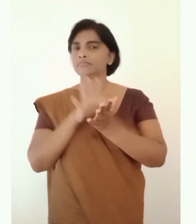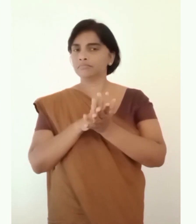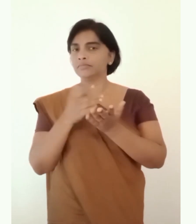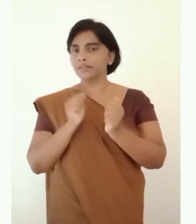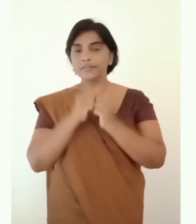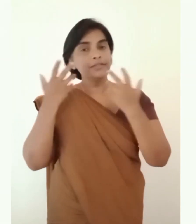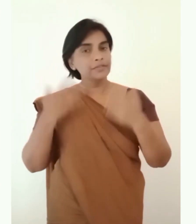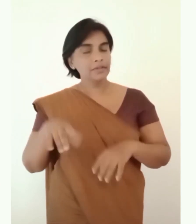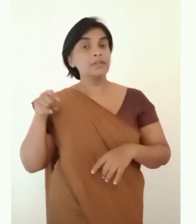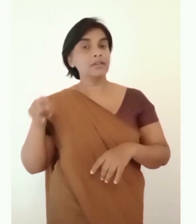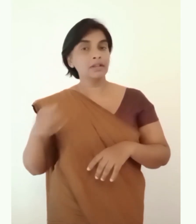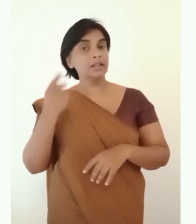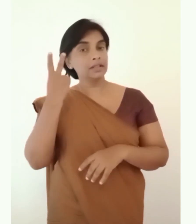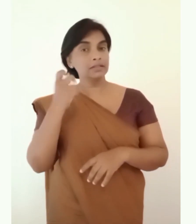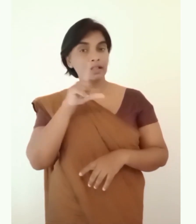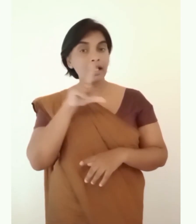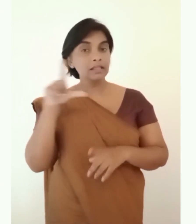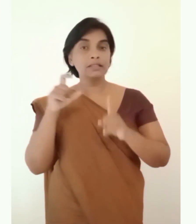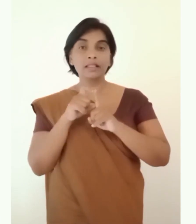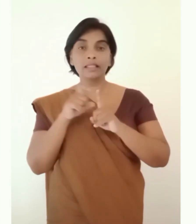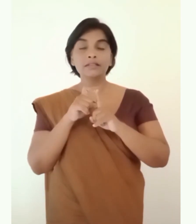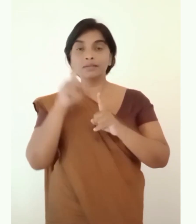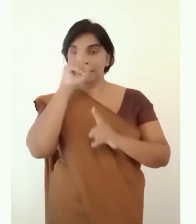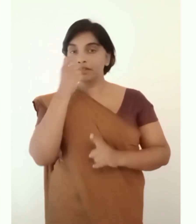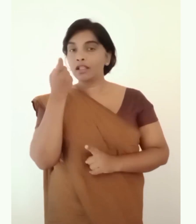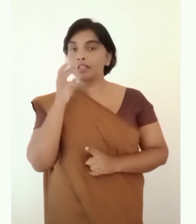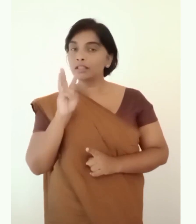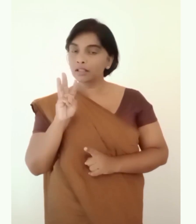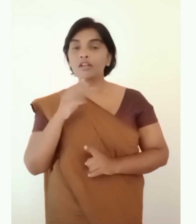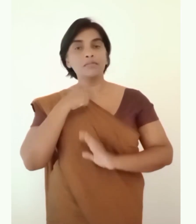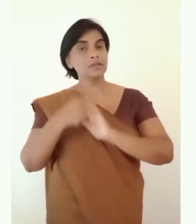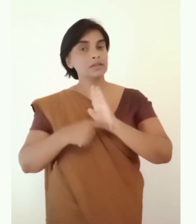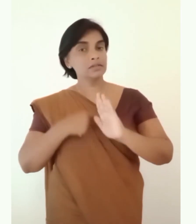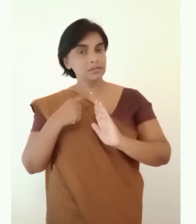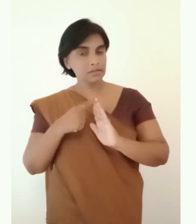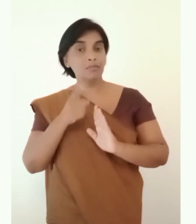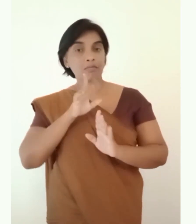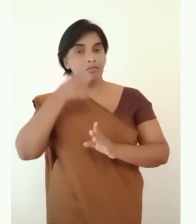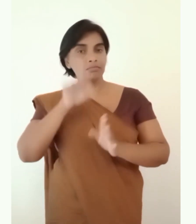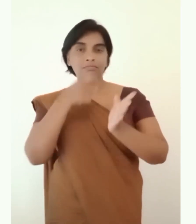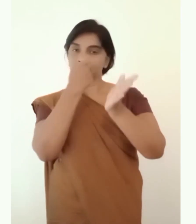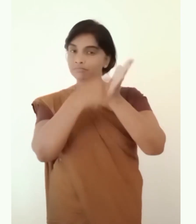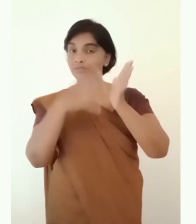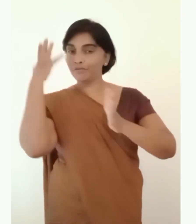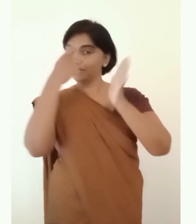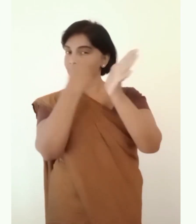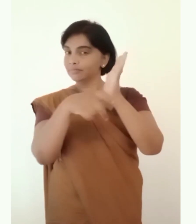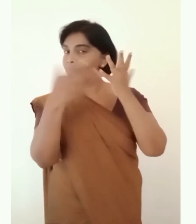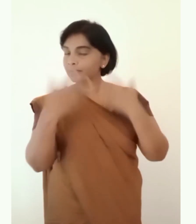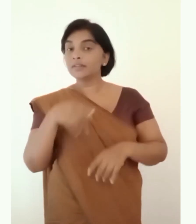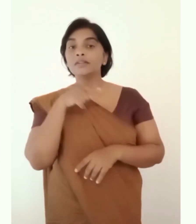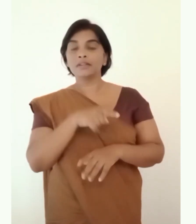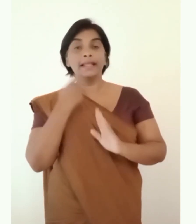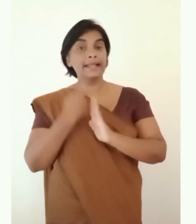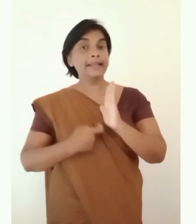තිබෙනවා. යනු 2017 දෙසැම්බර් මාස 13 වන දින ශ්‍රී ලංකාව එකී සම්මුතියට එකඟතාවය පළ කර තිබෙනවා. ඒ සඳහා